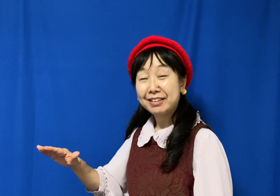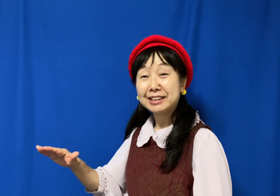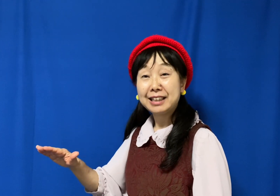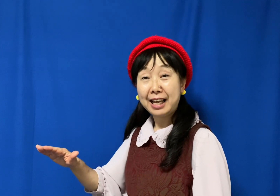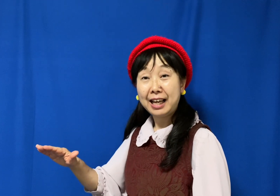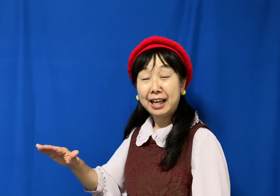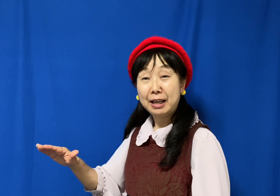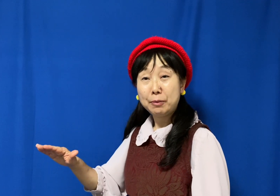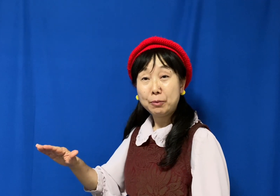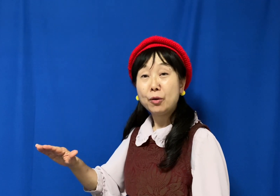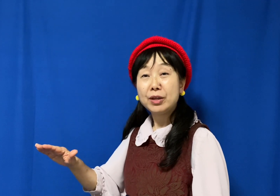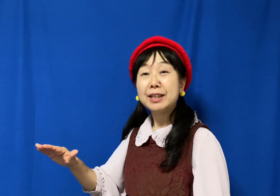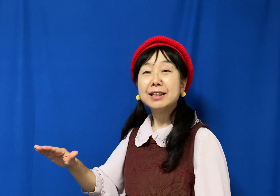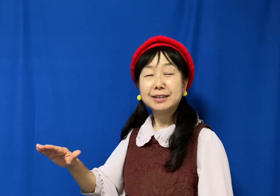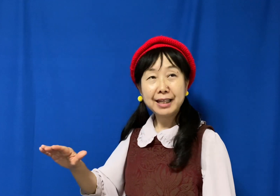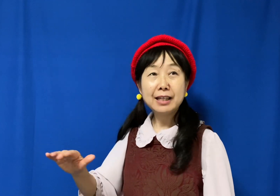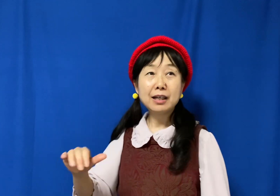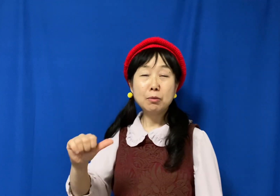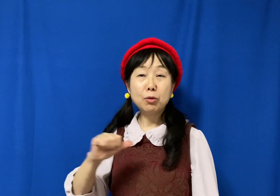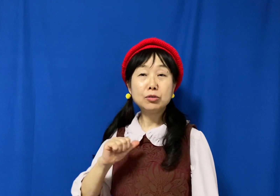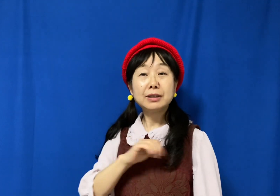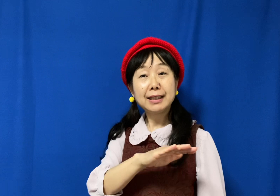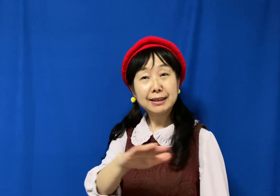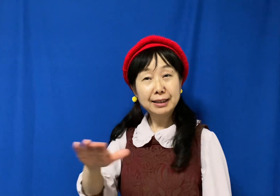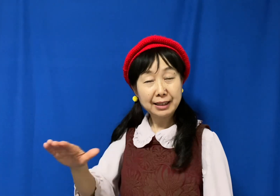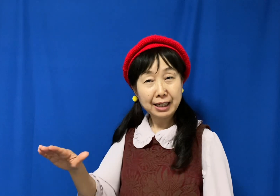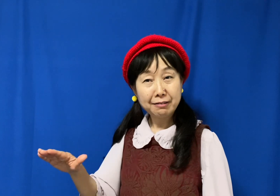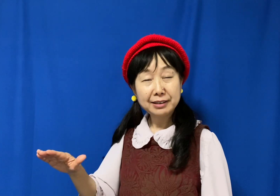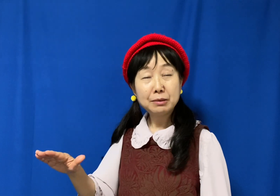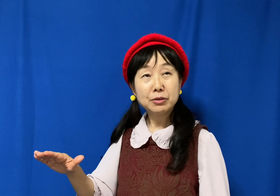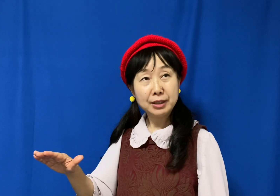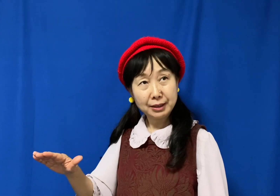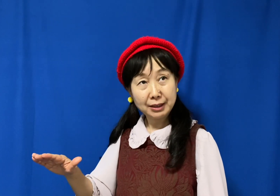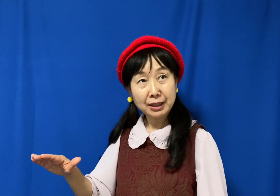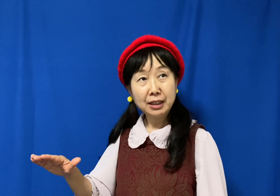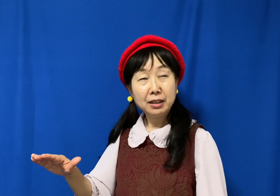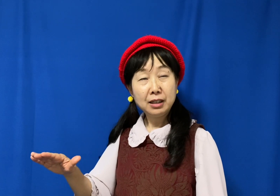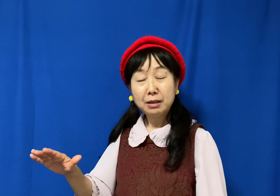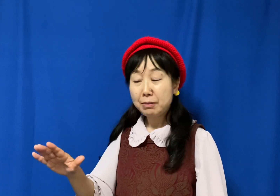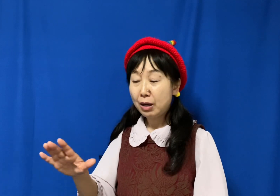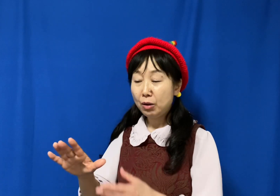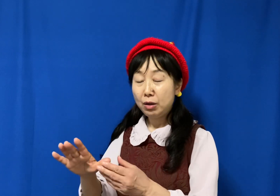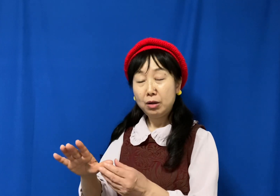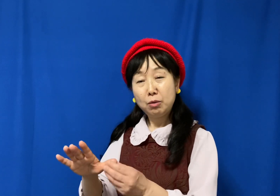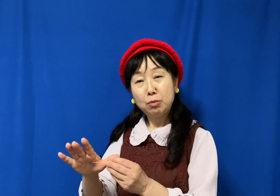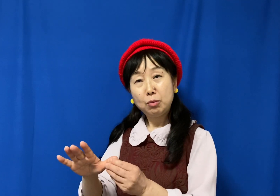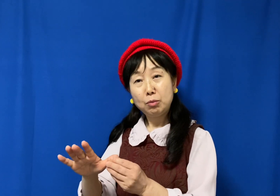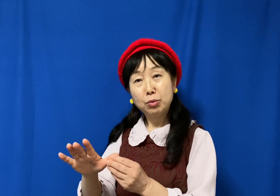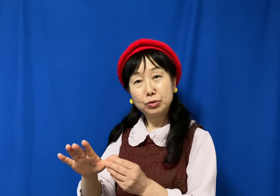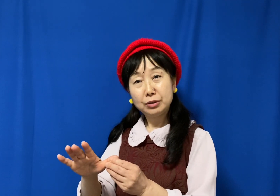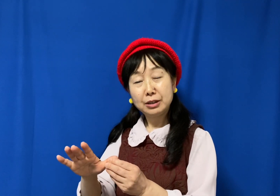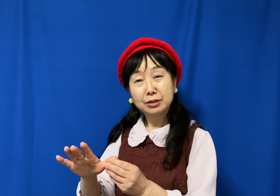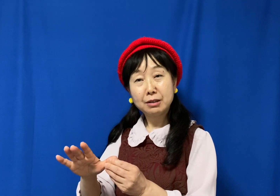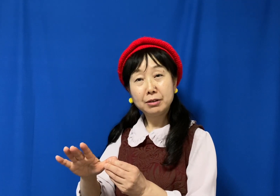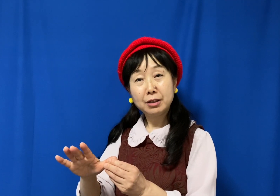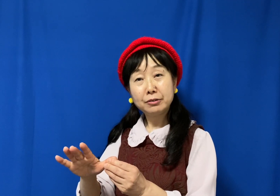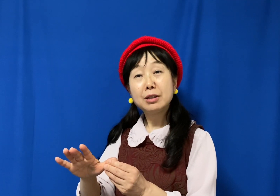してもいいんですね。だから僕たちって表してもいいし、まあ僕って使わなくても